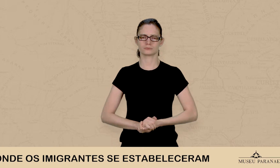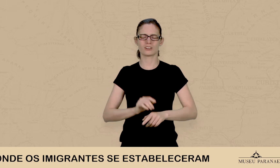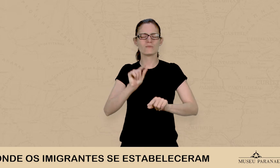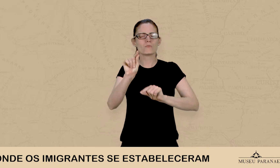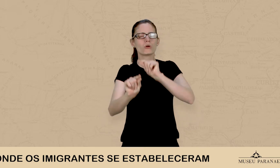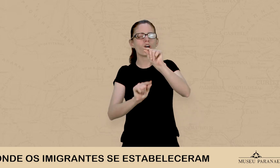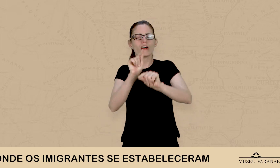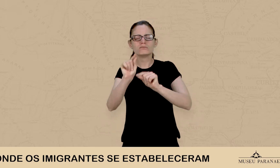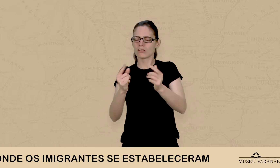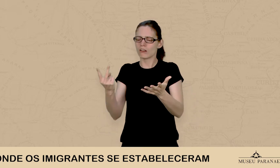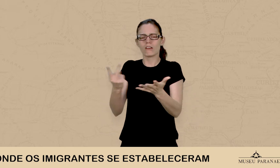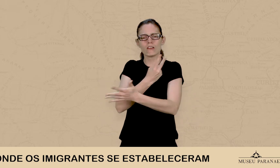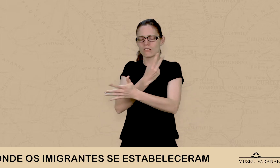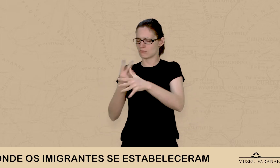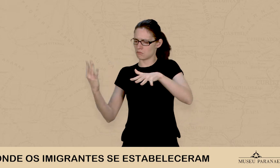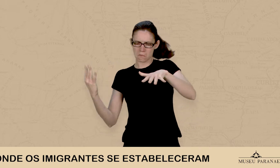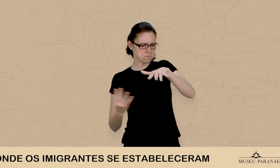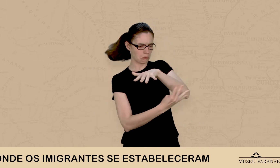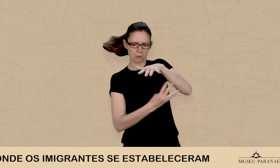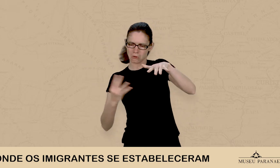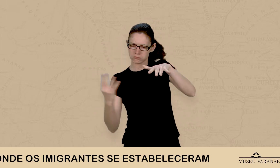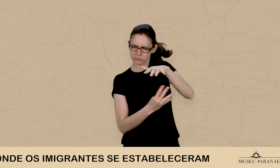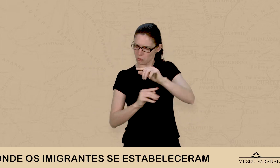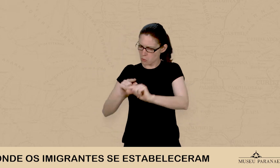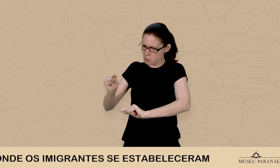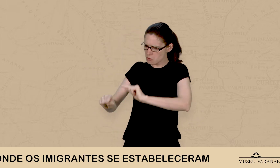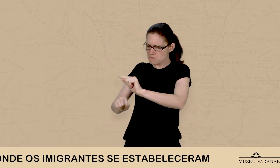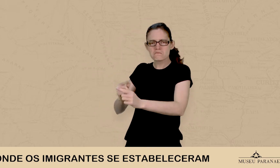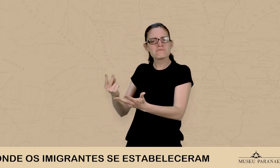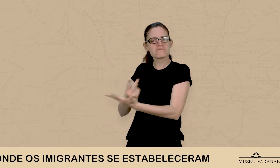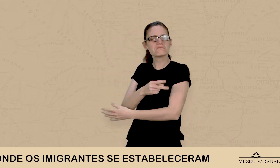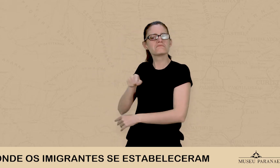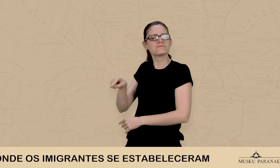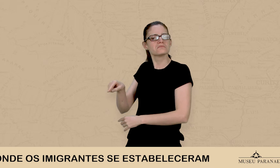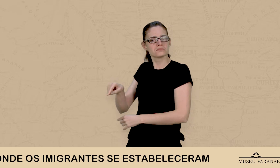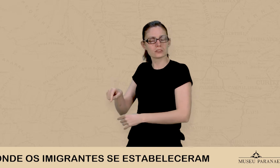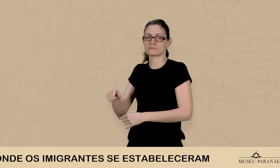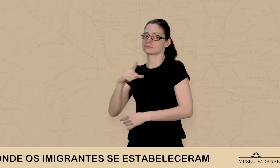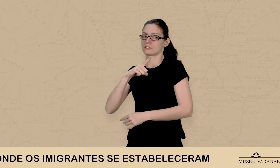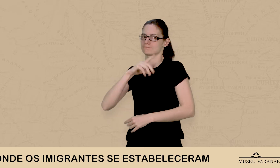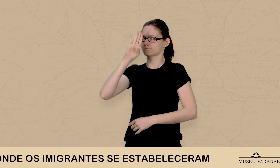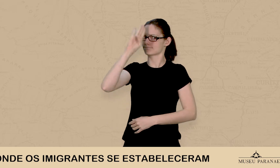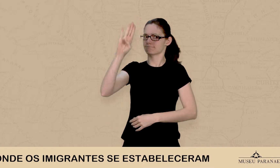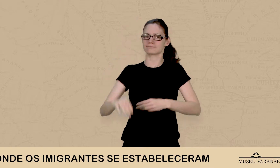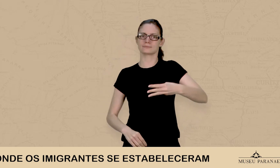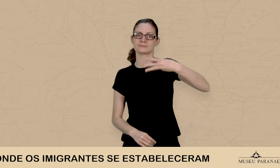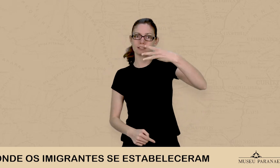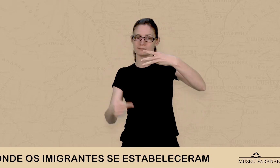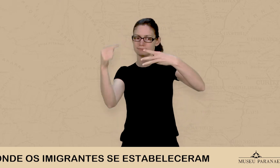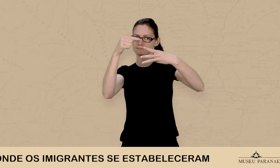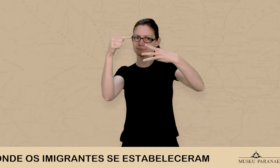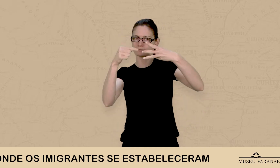Muitos foram os motivos que atraíram os diversos imigrantes, como as situações de